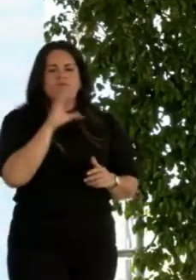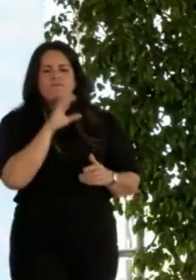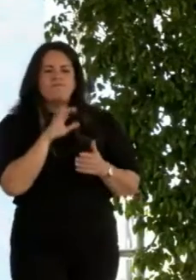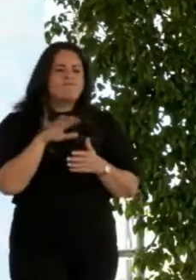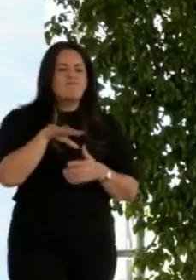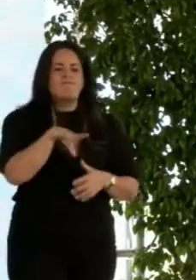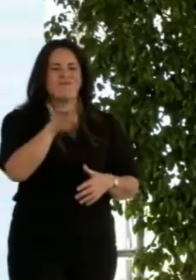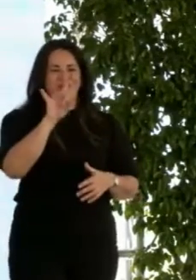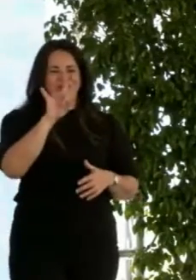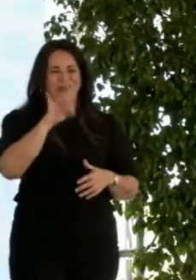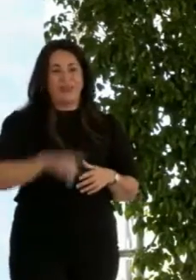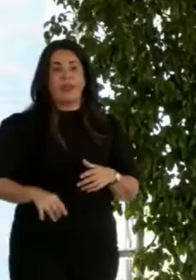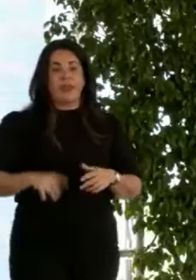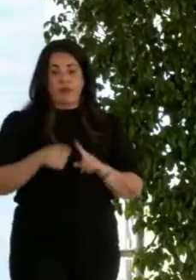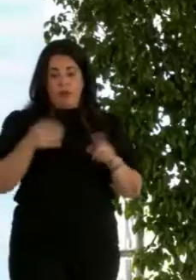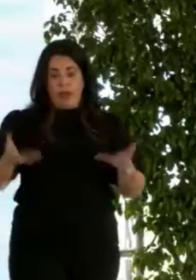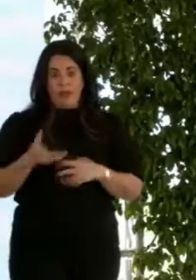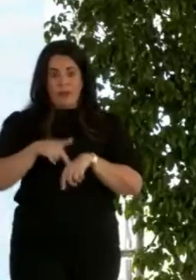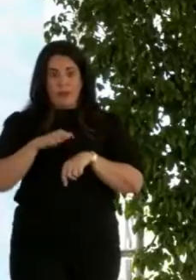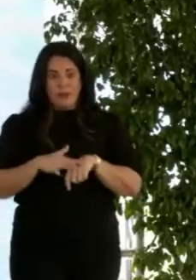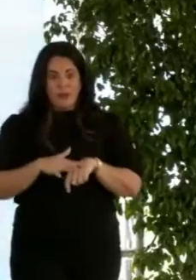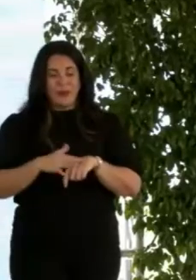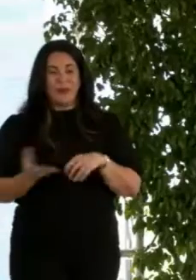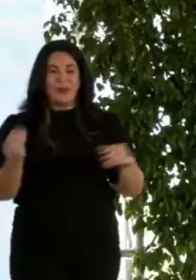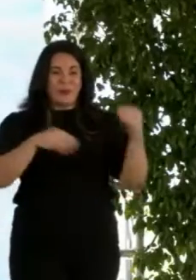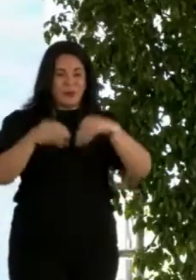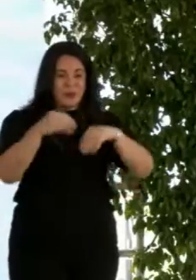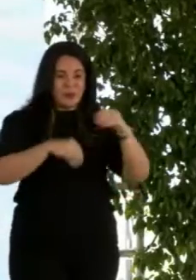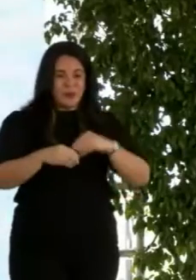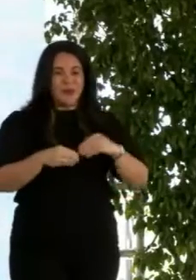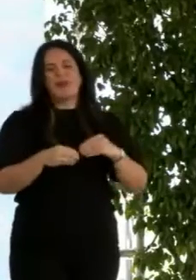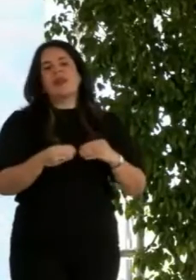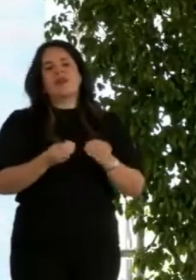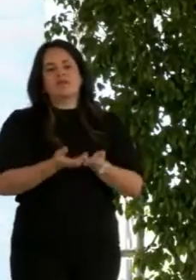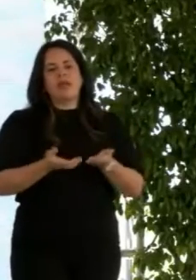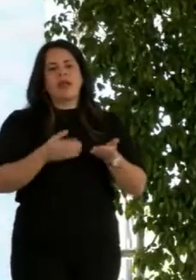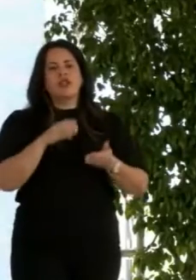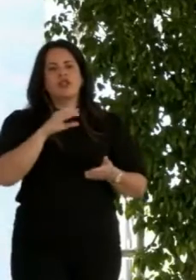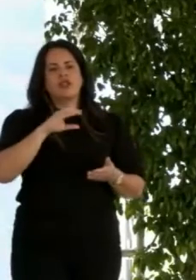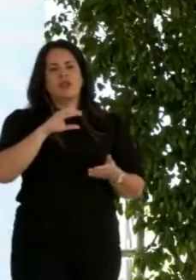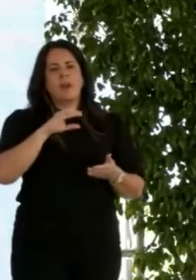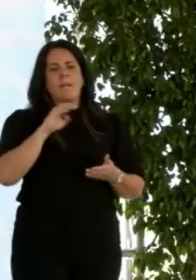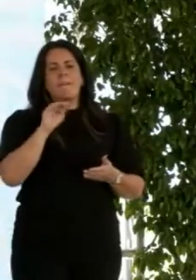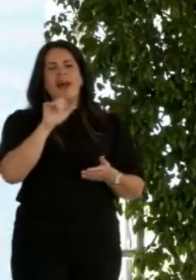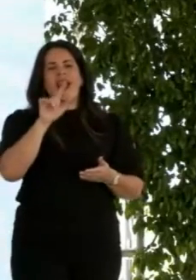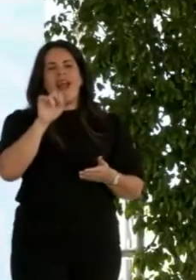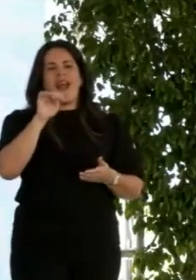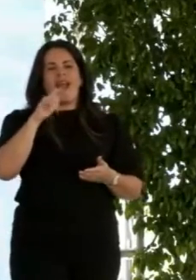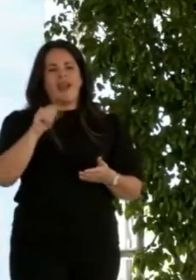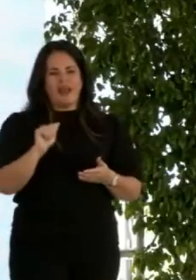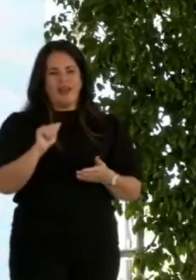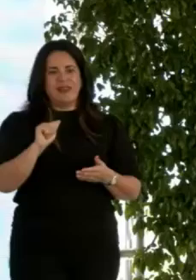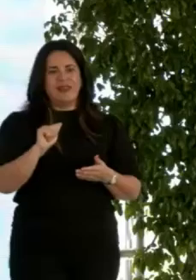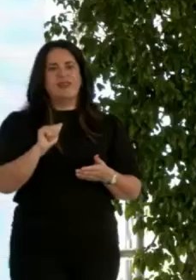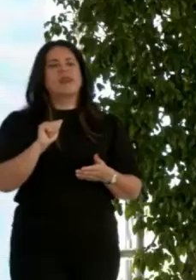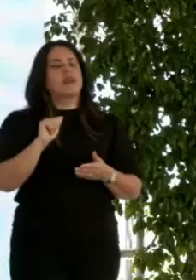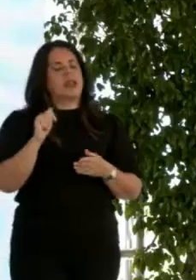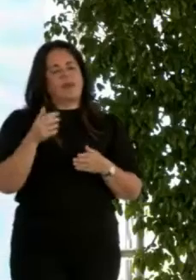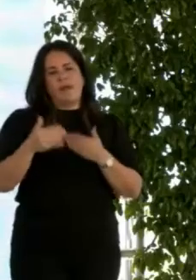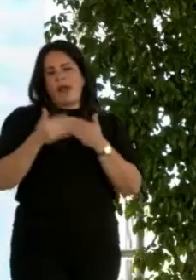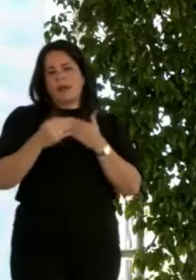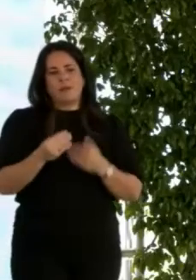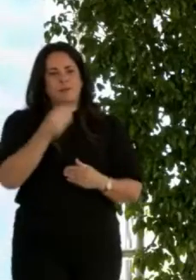escondido. Recao de la isla, y lo vamos a servir sobre unos chips de malanga lila. Ah, y va bien. A ser un bocado bien